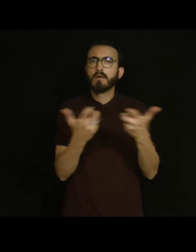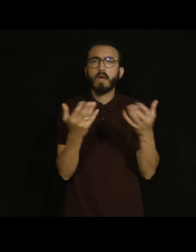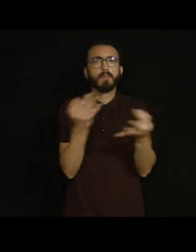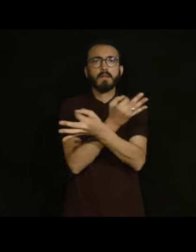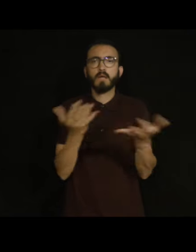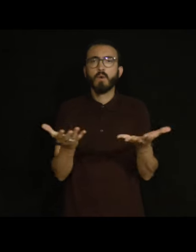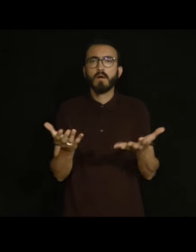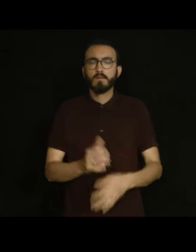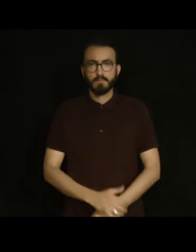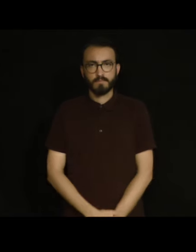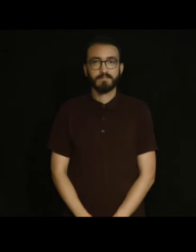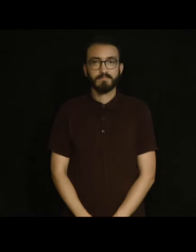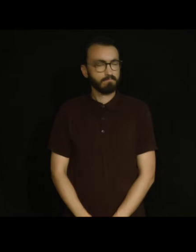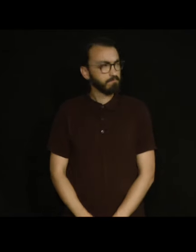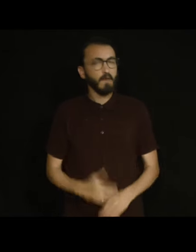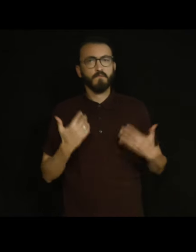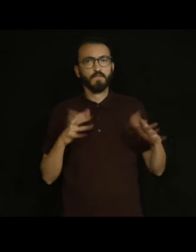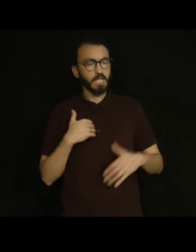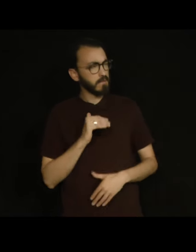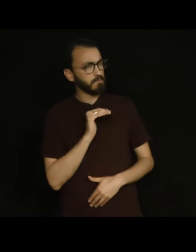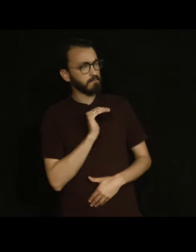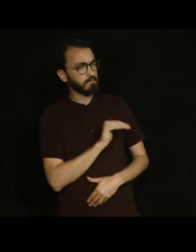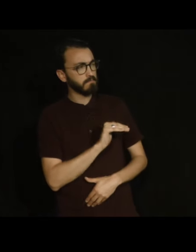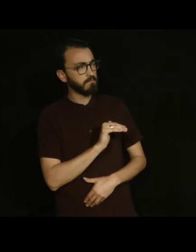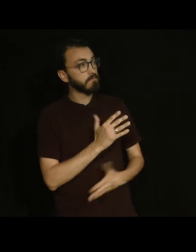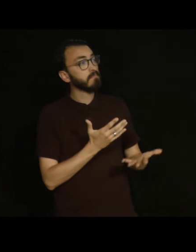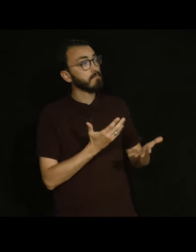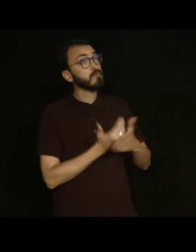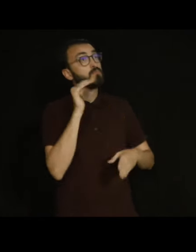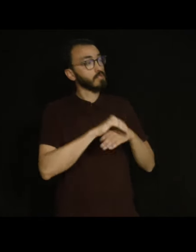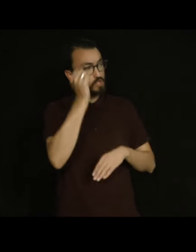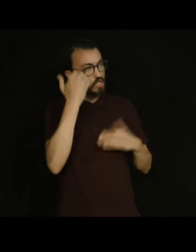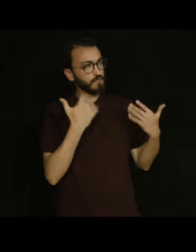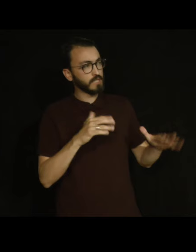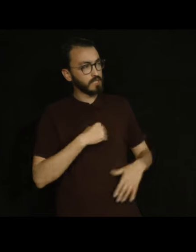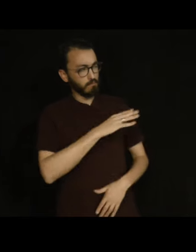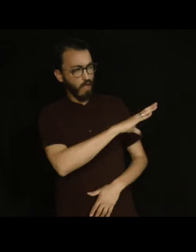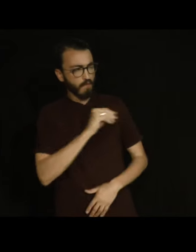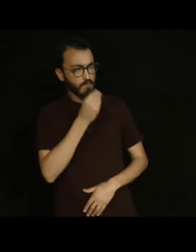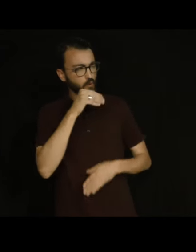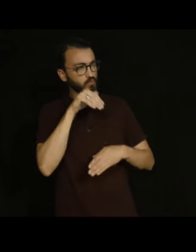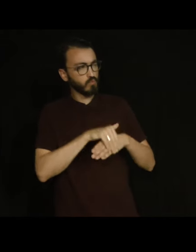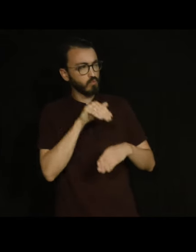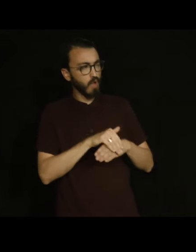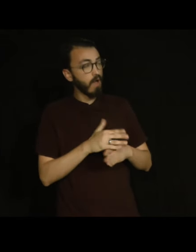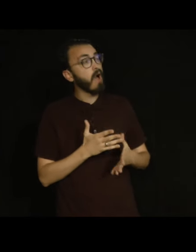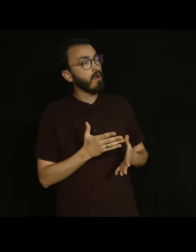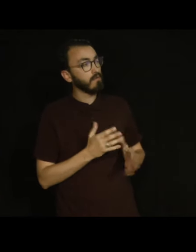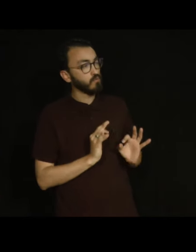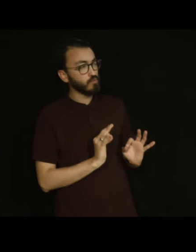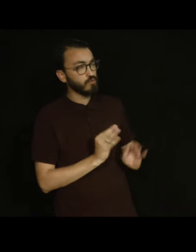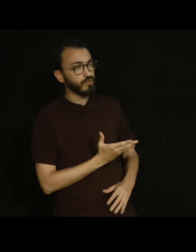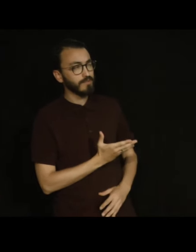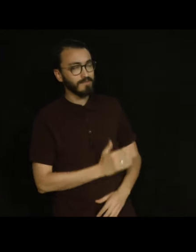Donc là, par exemple, vous avez dit... Bah, moi, je pense lui avoir dit que ce soir, dès que les cours étaient finis, dès que le stage était fini, on irait se